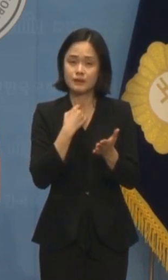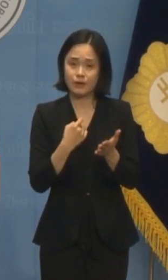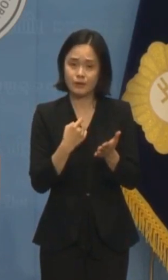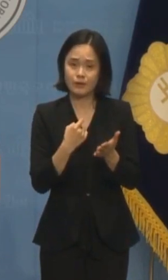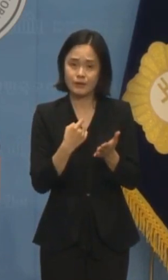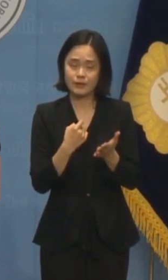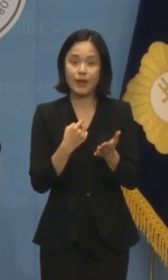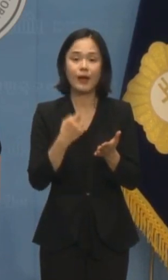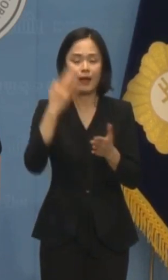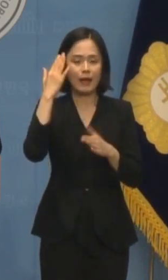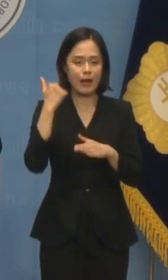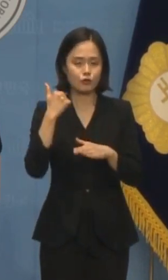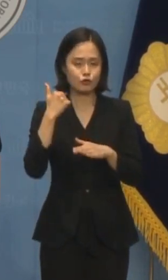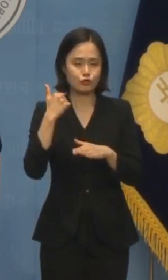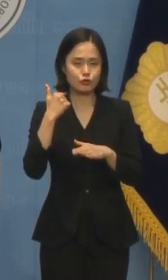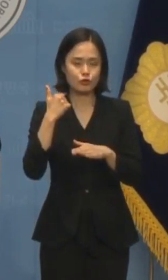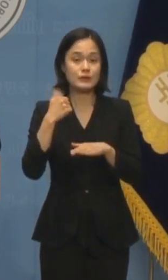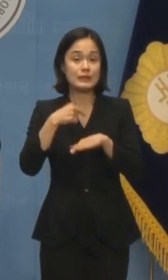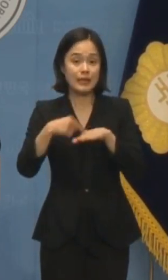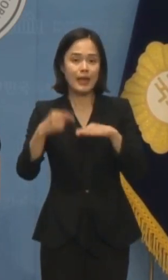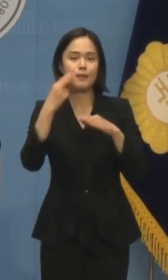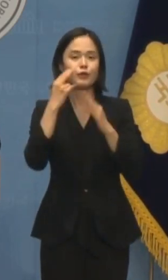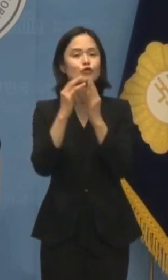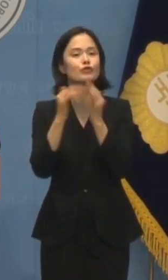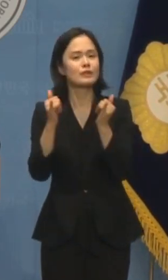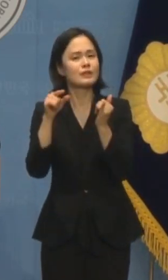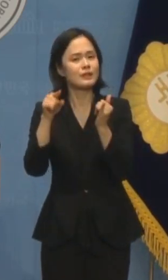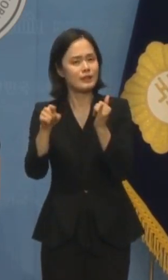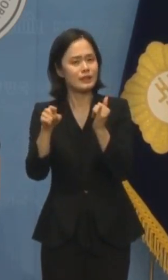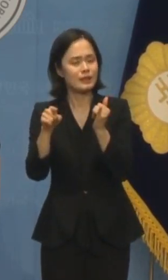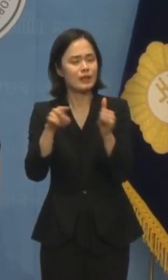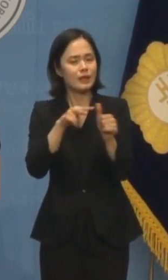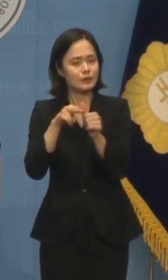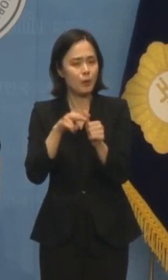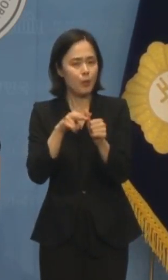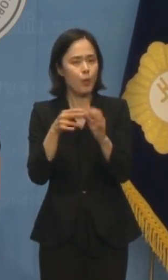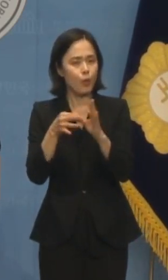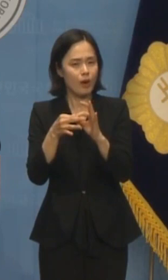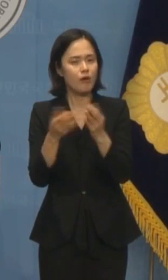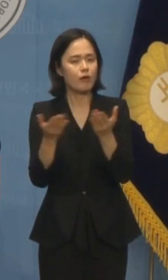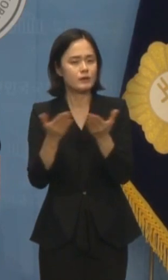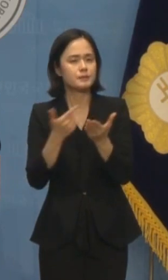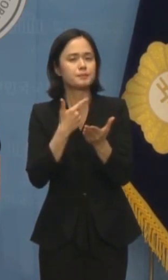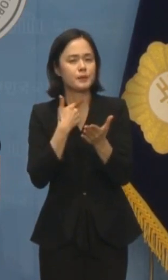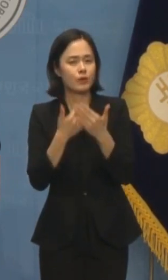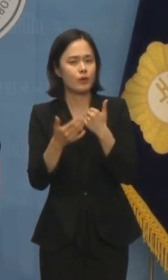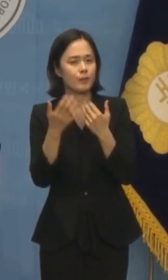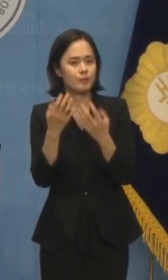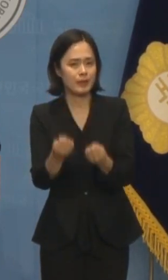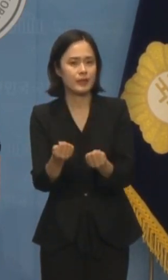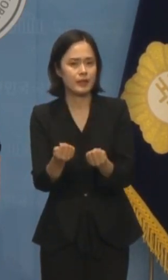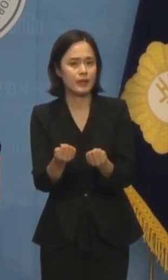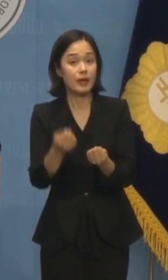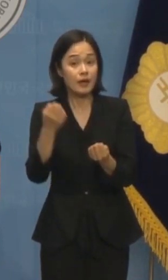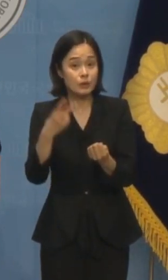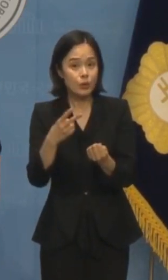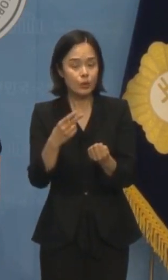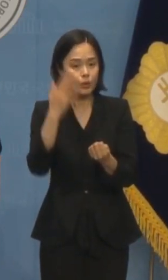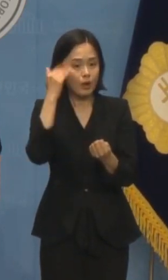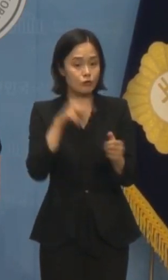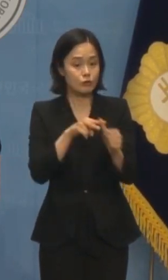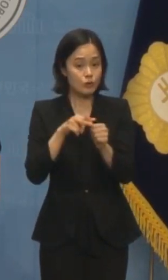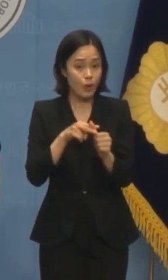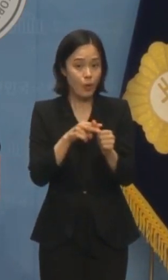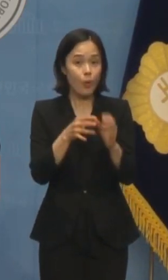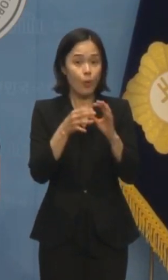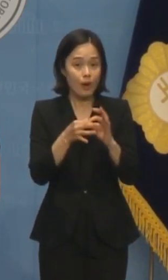작년 한미 정상회담 전 국정원의 요청으로 핵 협의그룹의 필요성을 강조한 칼럼을 쓴 것은 왜 뺍니까?